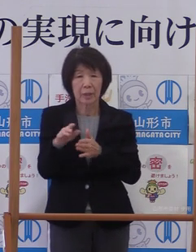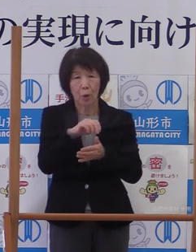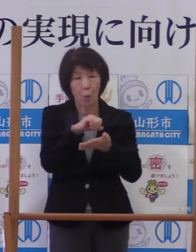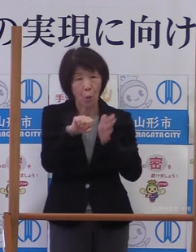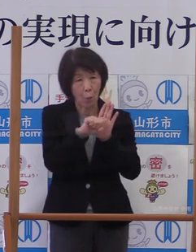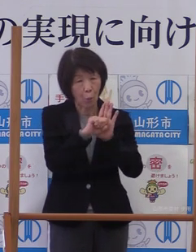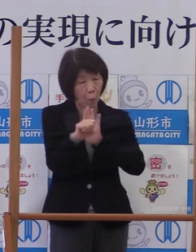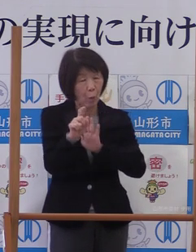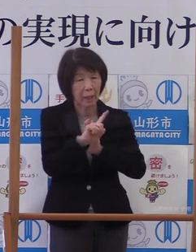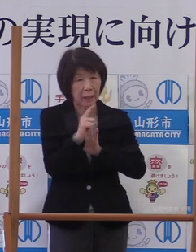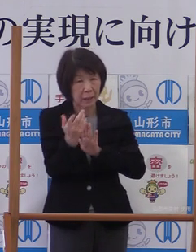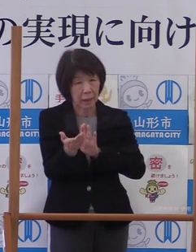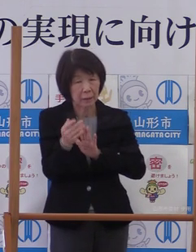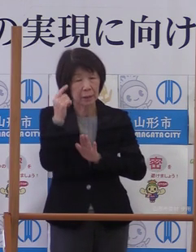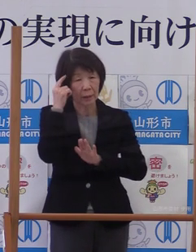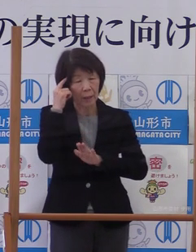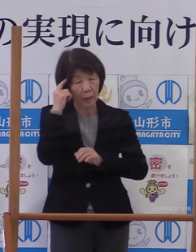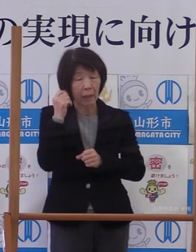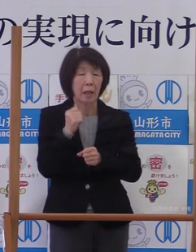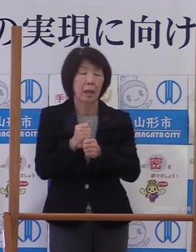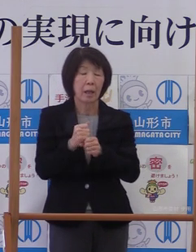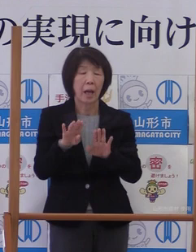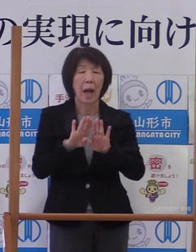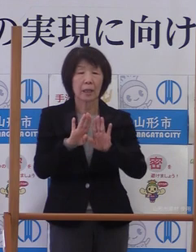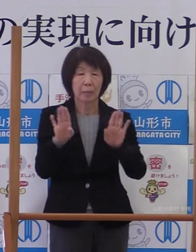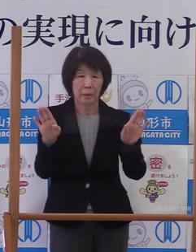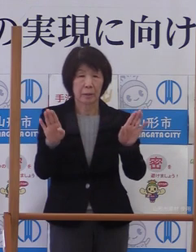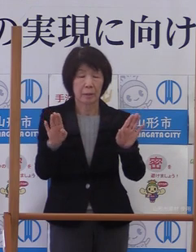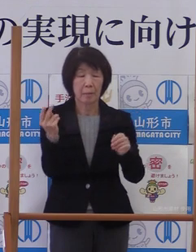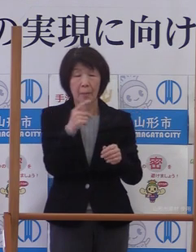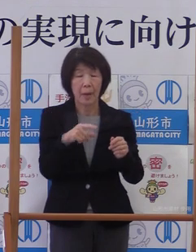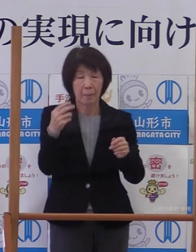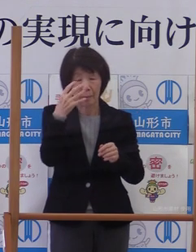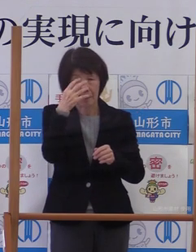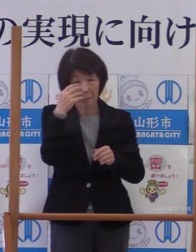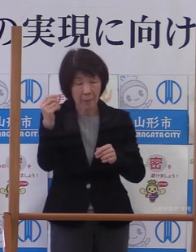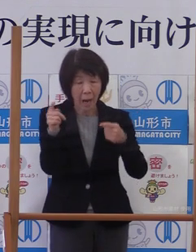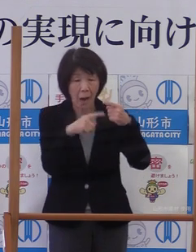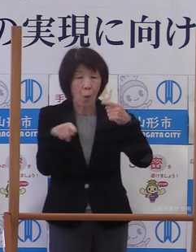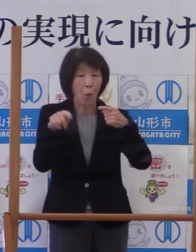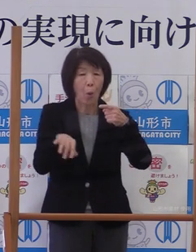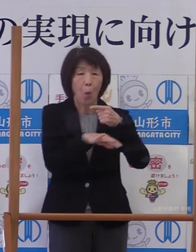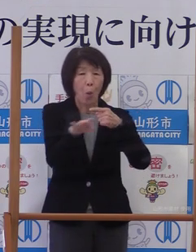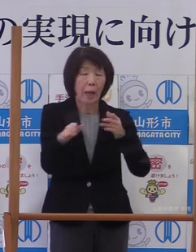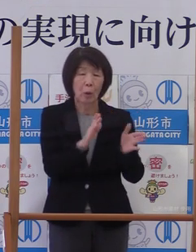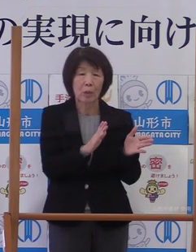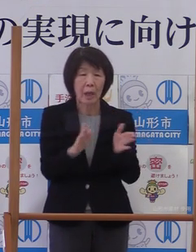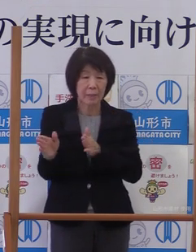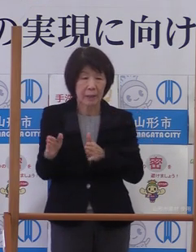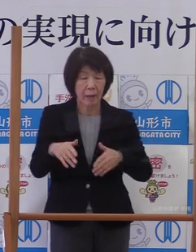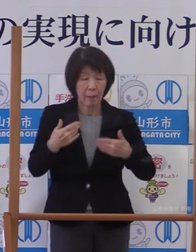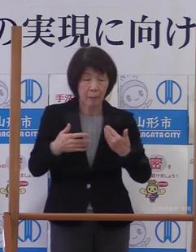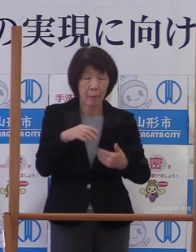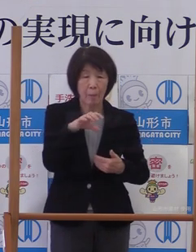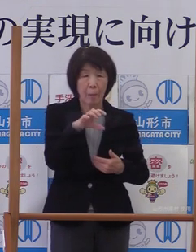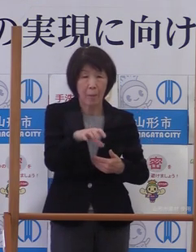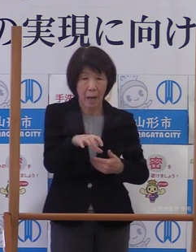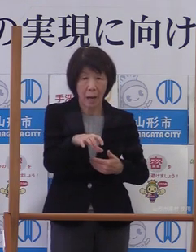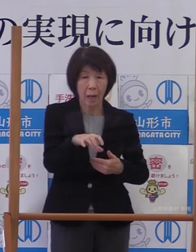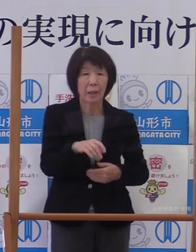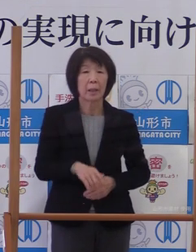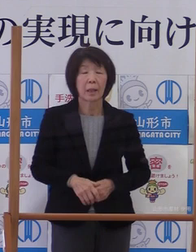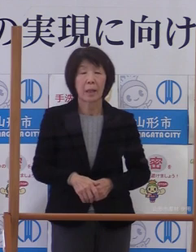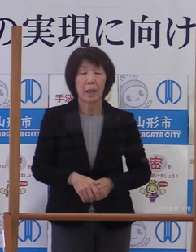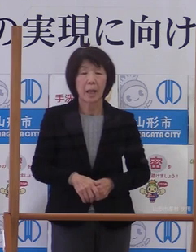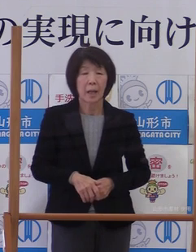等を行います。さらに魅力ある公園の整備につきましては、憩いの場、防災拠点としての